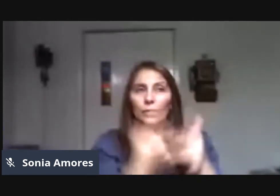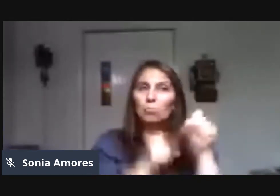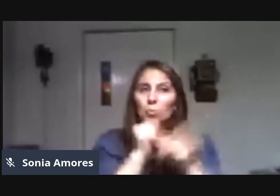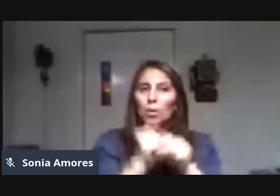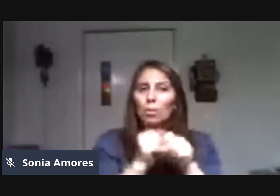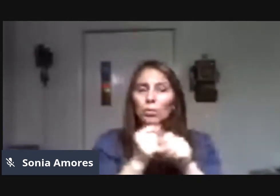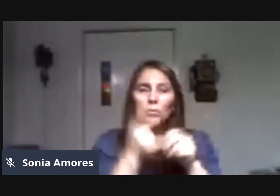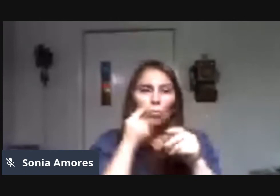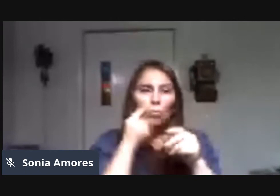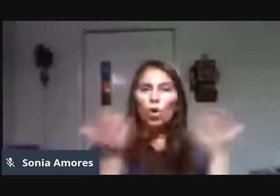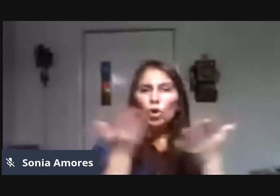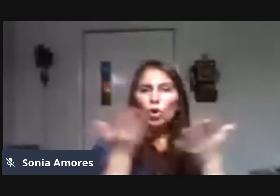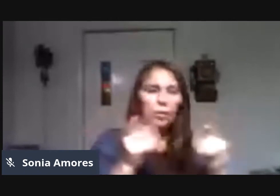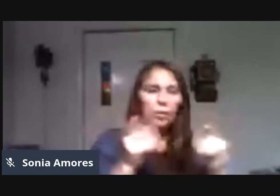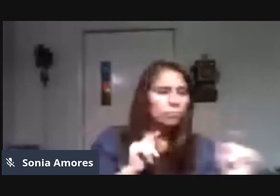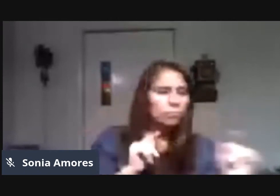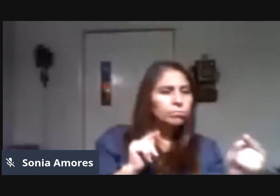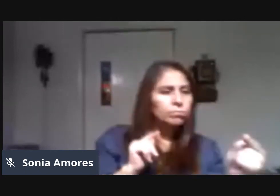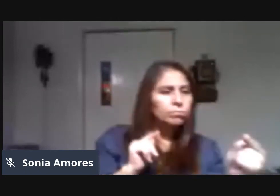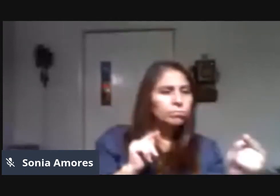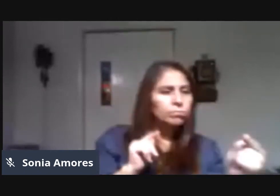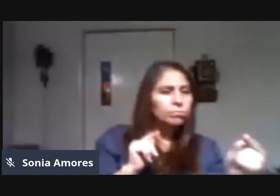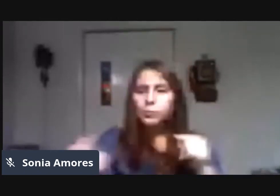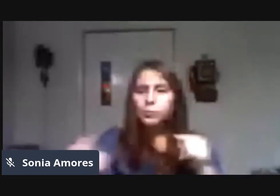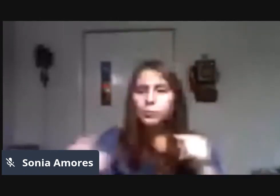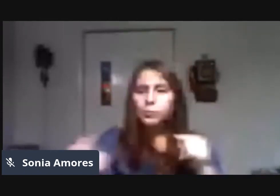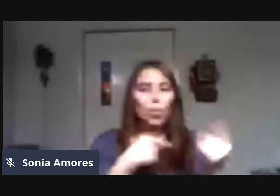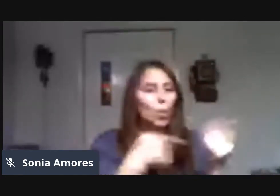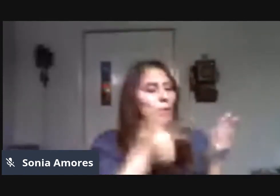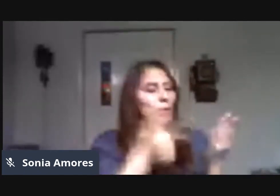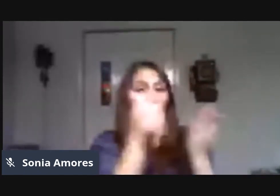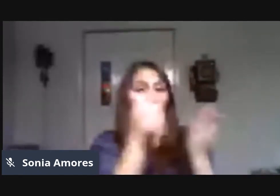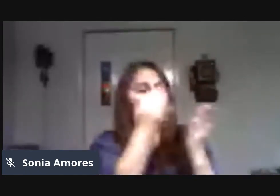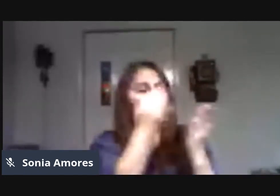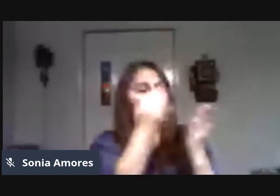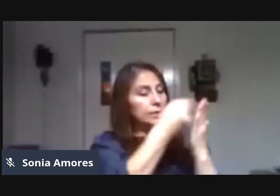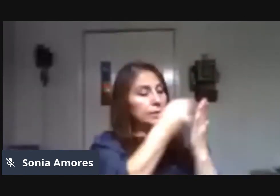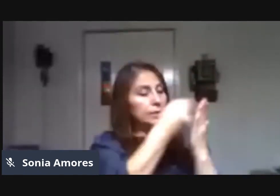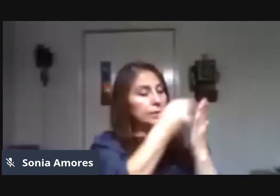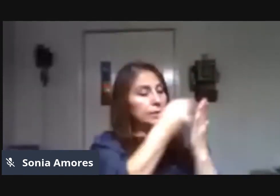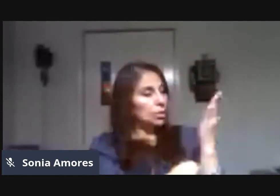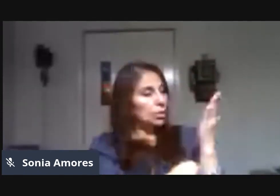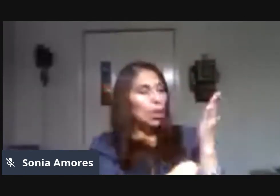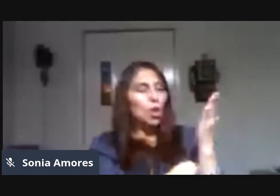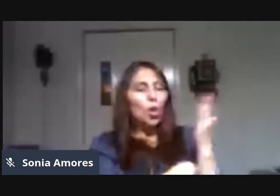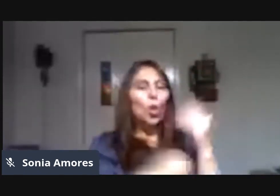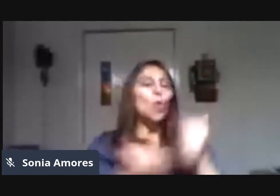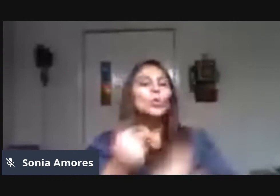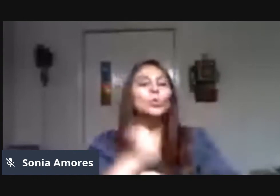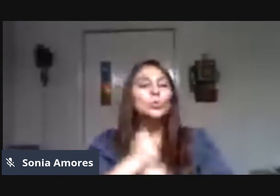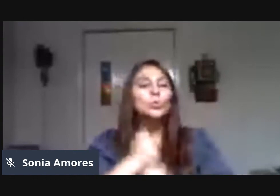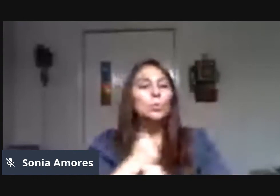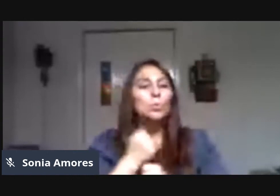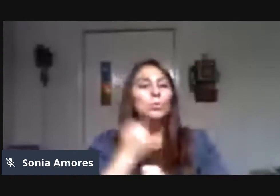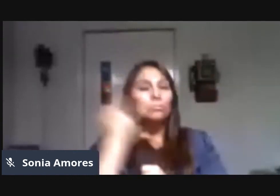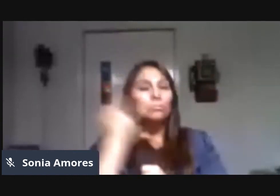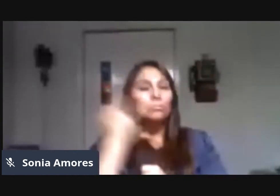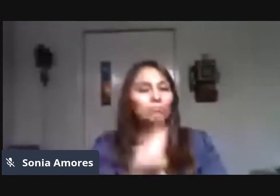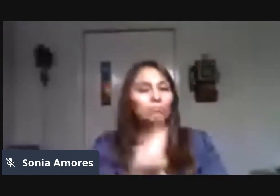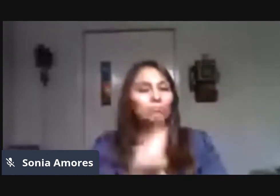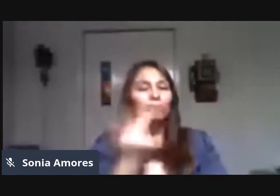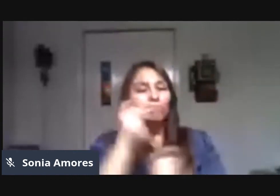dónde deberíamos construir, no como recetas, sino cómo le damos contenido, cómo nos reinventamos, cómo somos creativos a lo que viene sucediendo, y